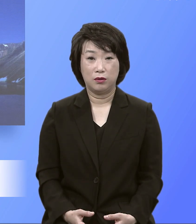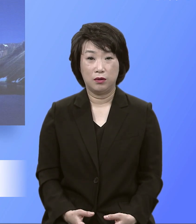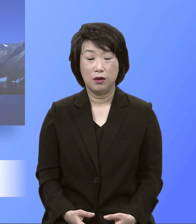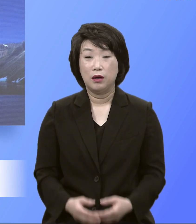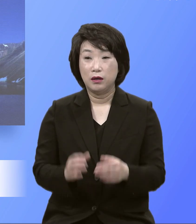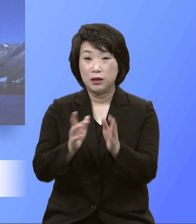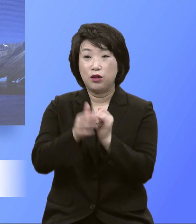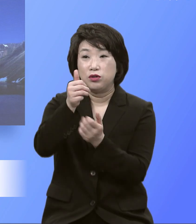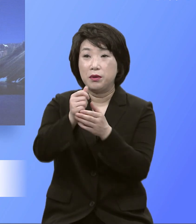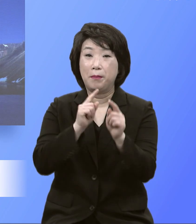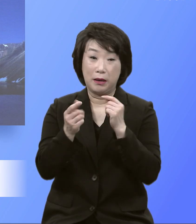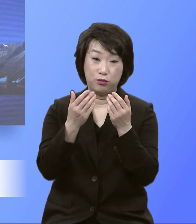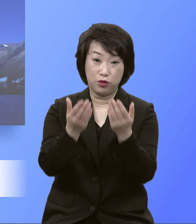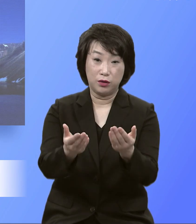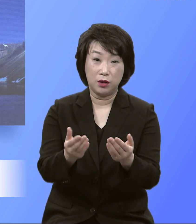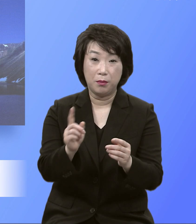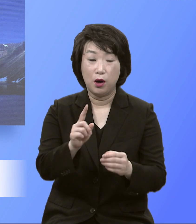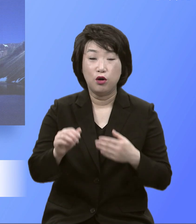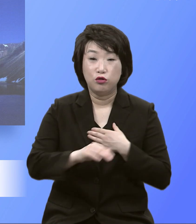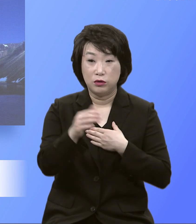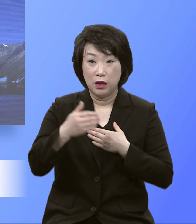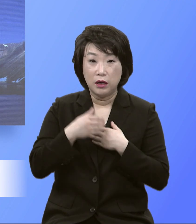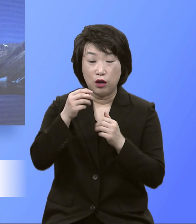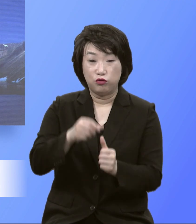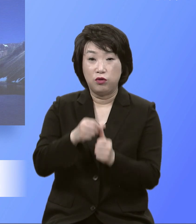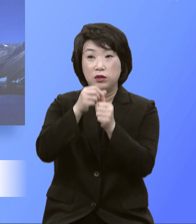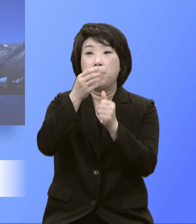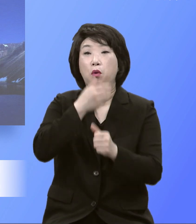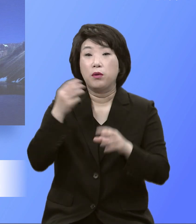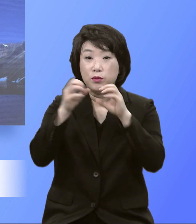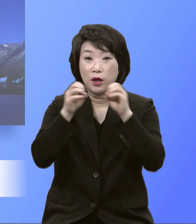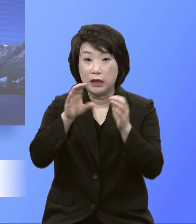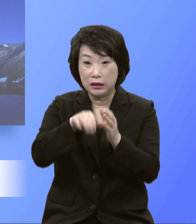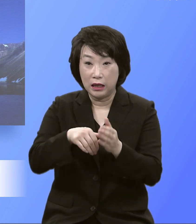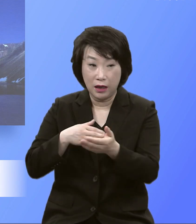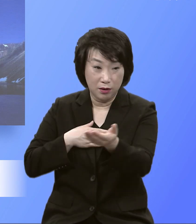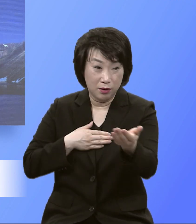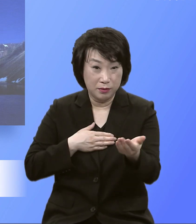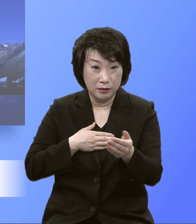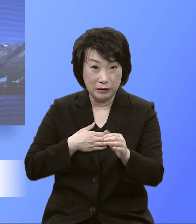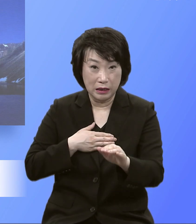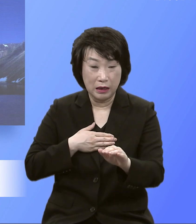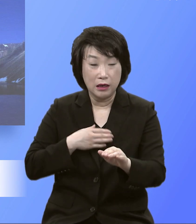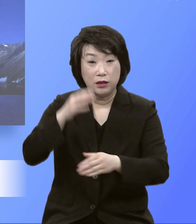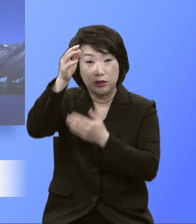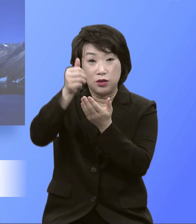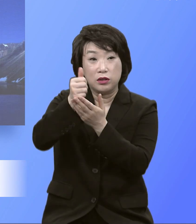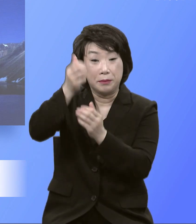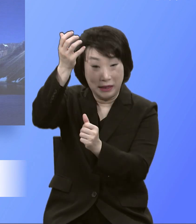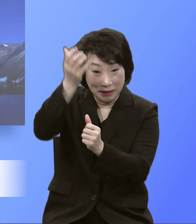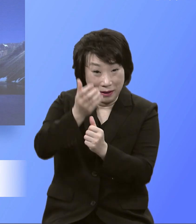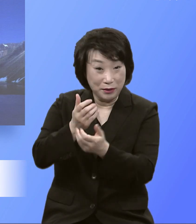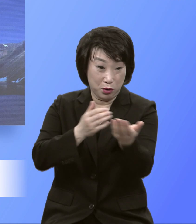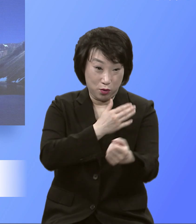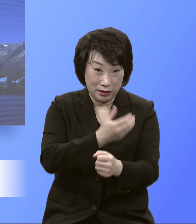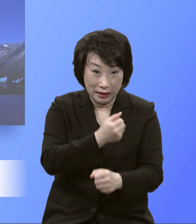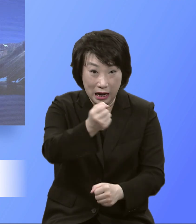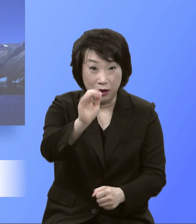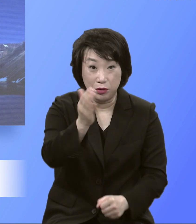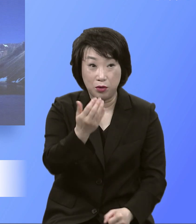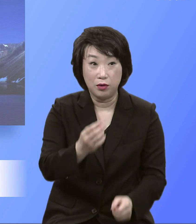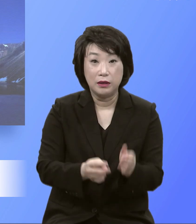그리고 예수님이 우리에게 구원의 복음도 전할 때 성령이 임하시면 권능을